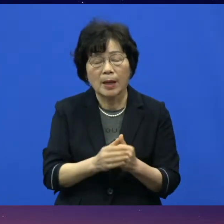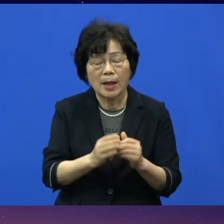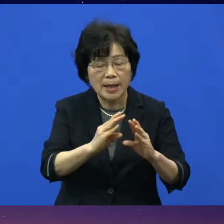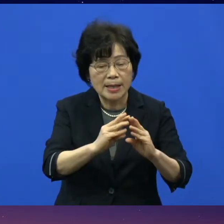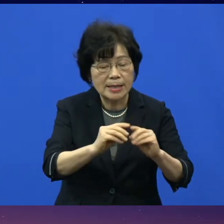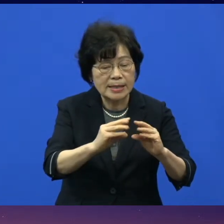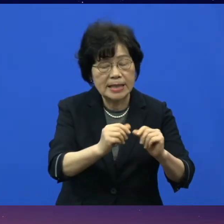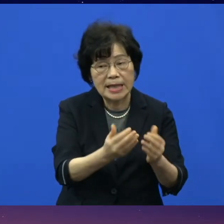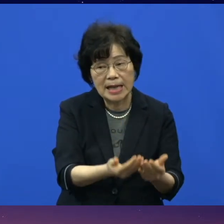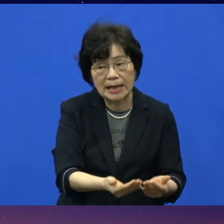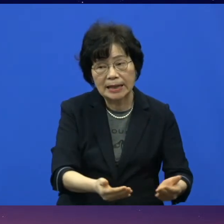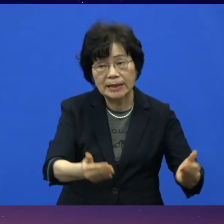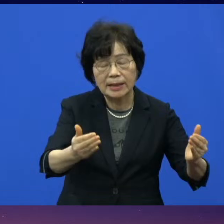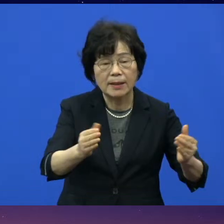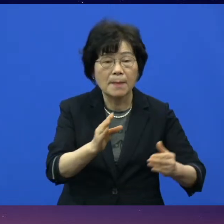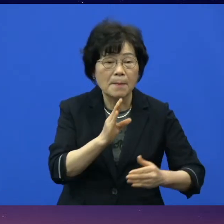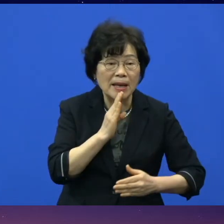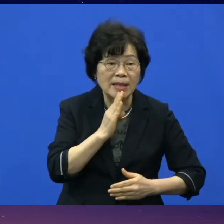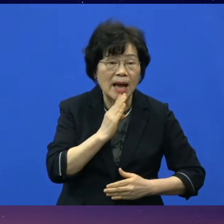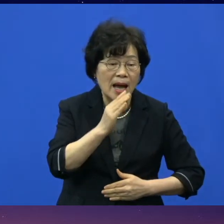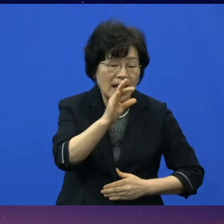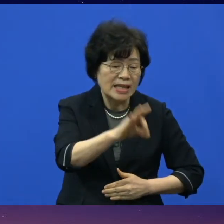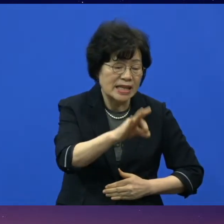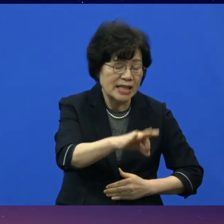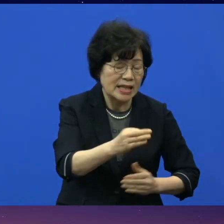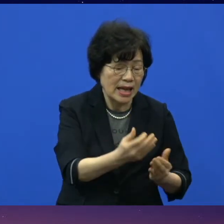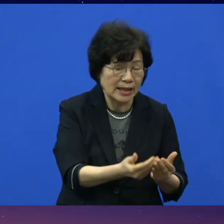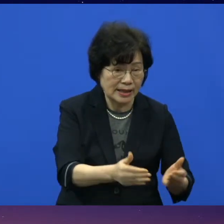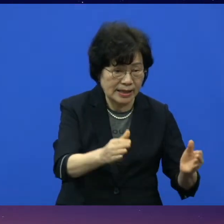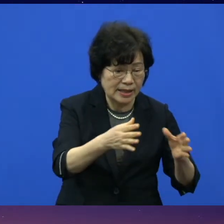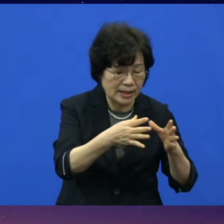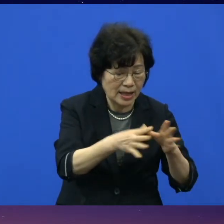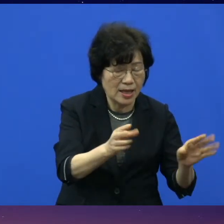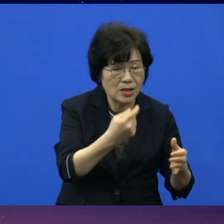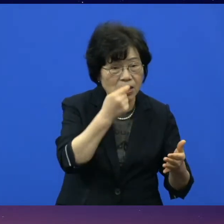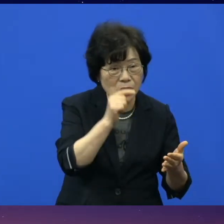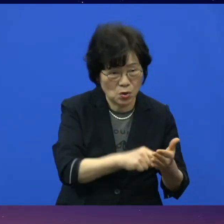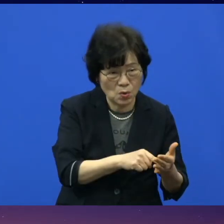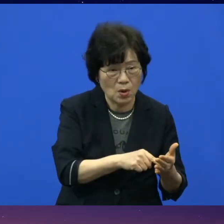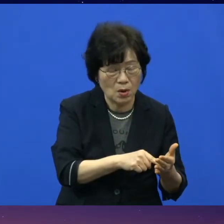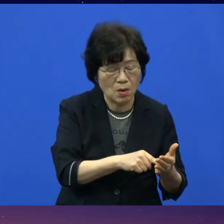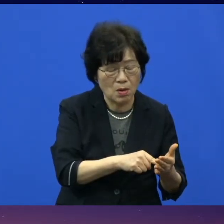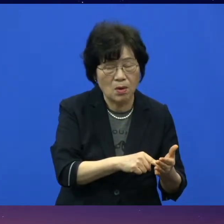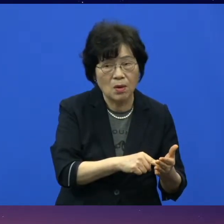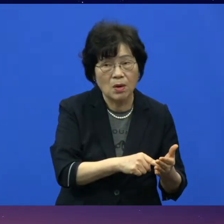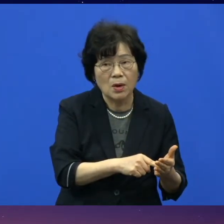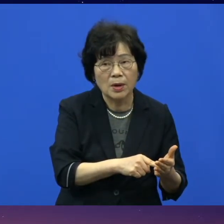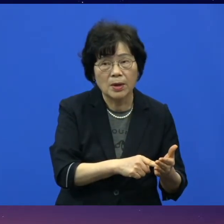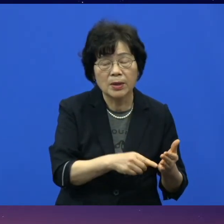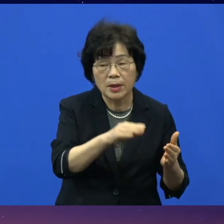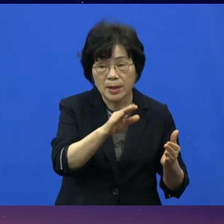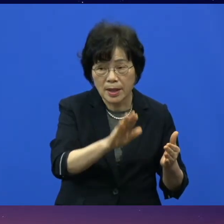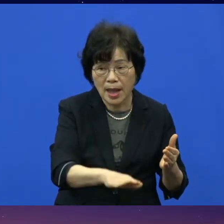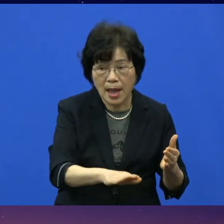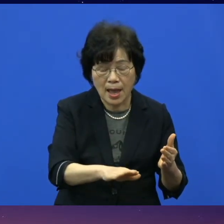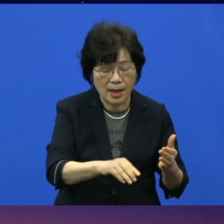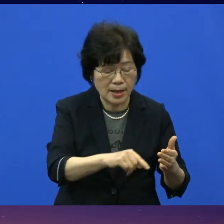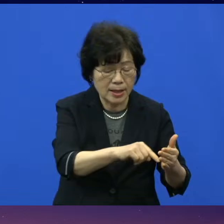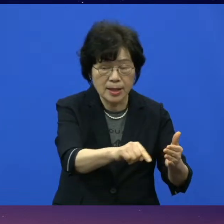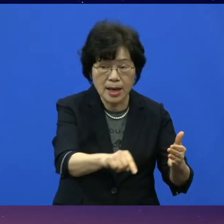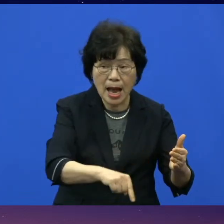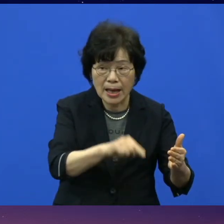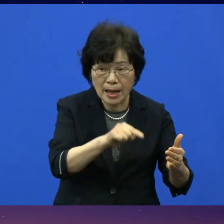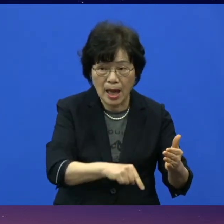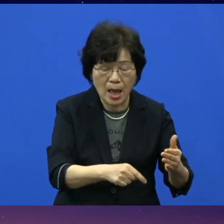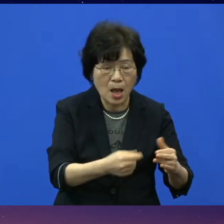질그릇인데 그릇 자체는 볼품이 없어요. 잘 깨져요. 연약해요. 근데 문제는 보배를